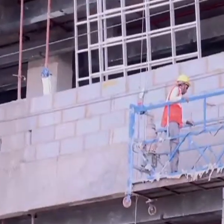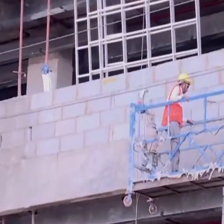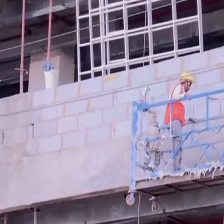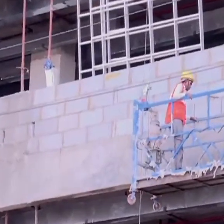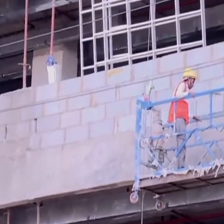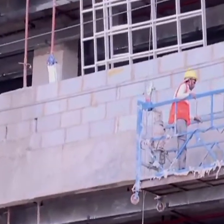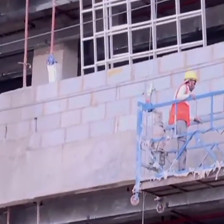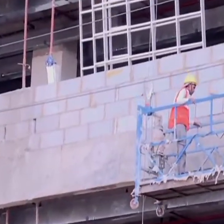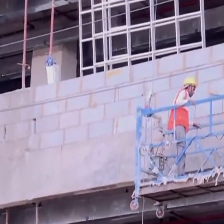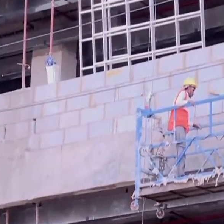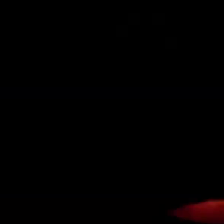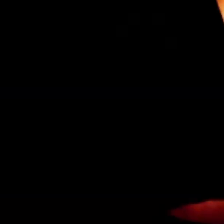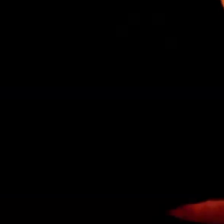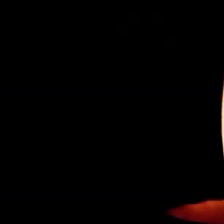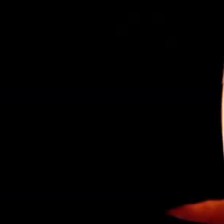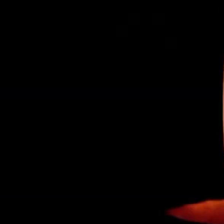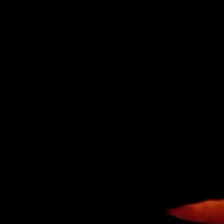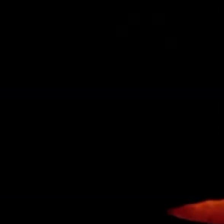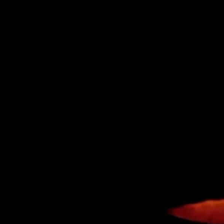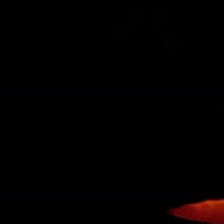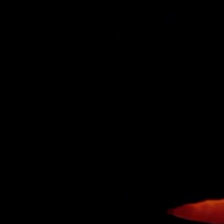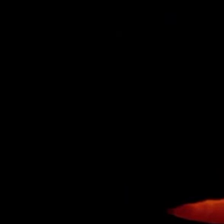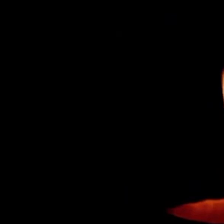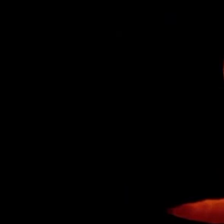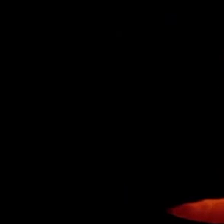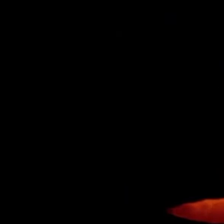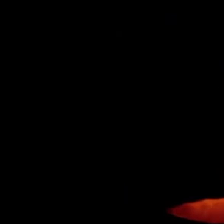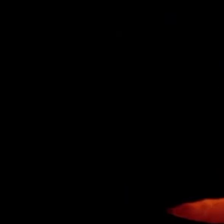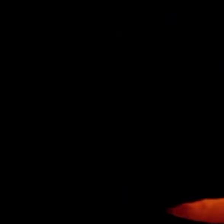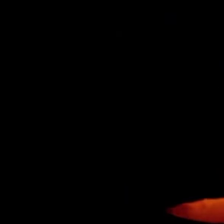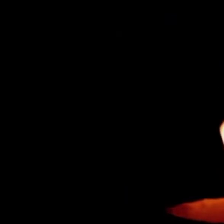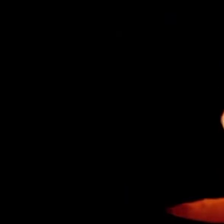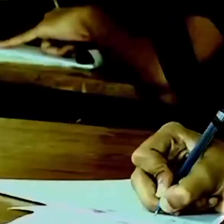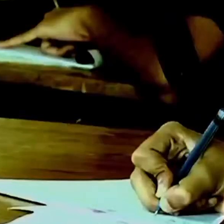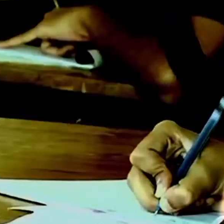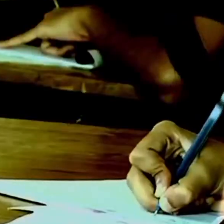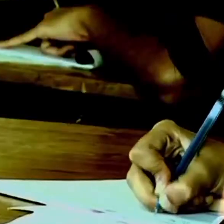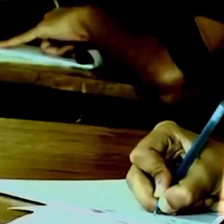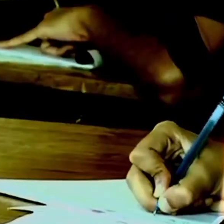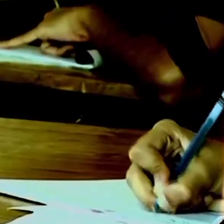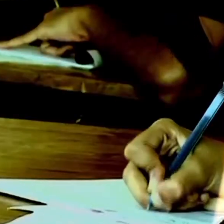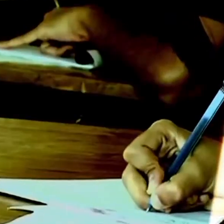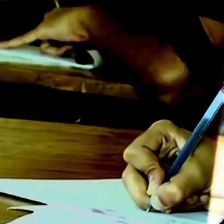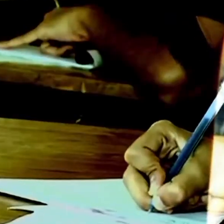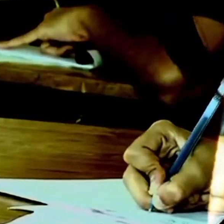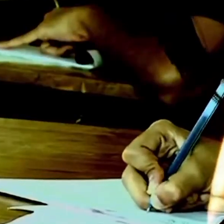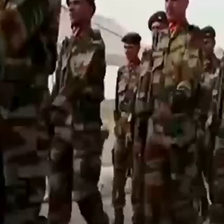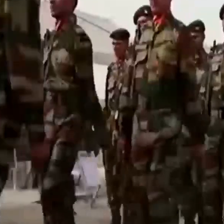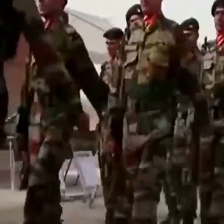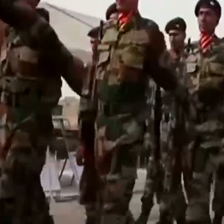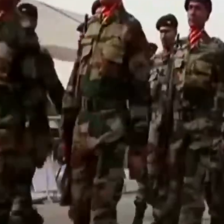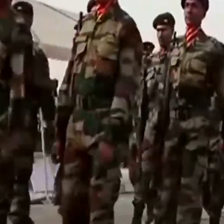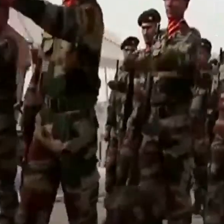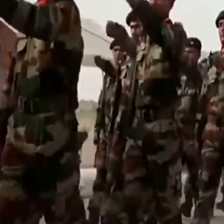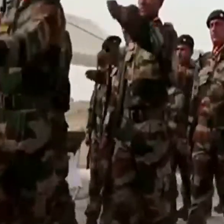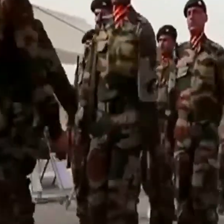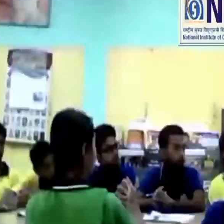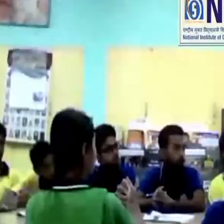सुने हम अपना दीपक स्वयं बने हम अपना